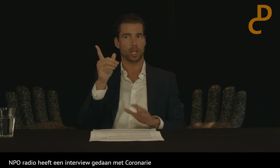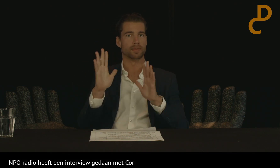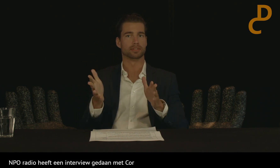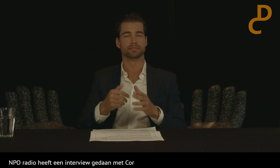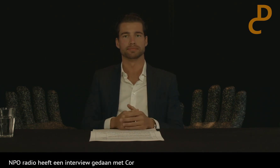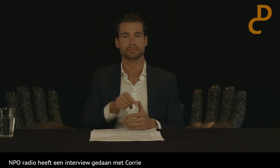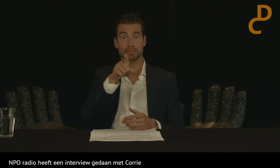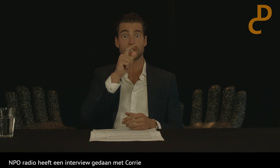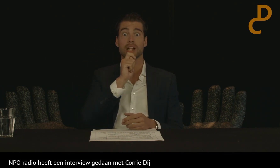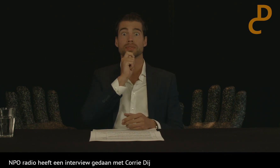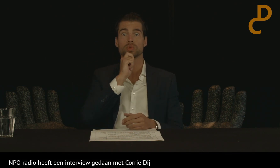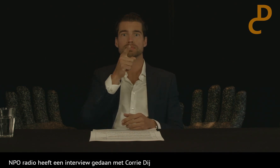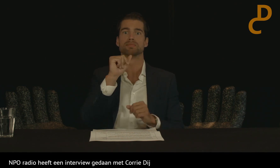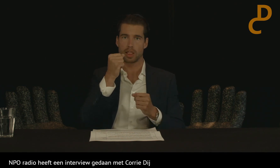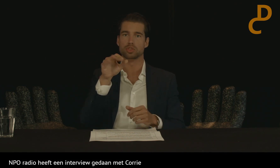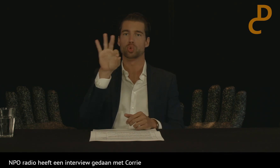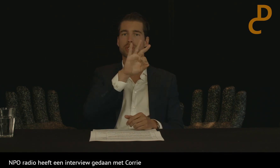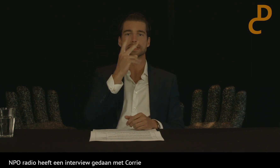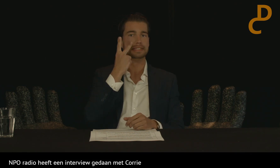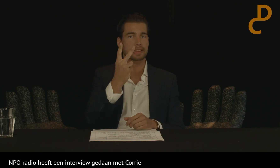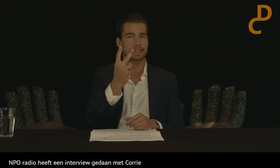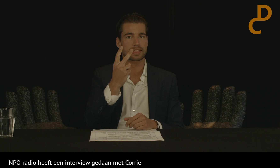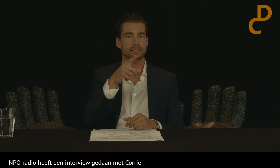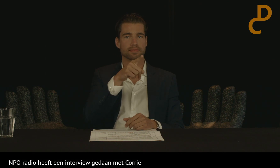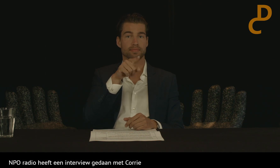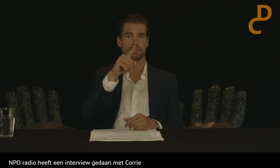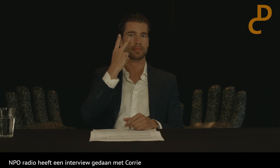en zij is geïnterviewd. Het interview kan je dus terugzien.